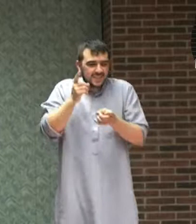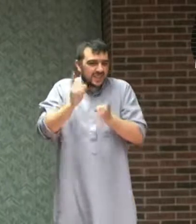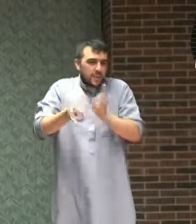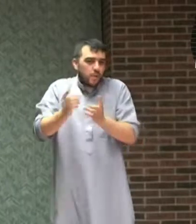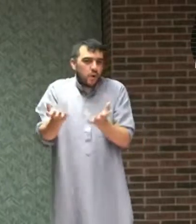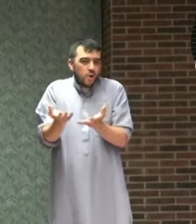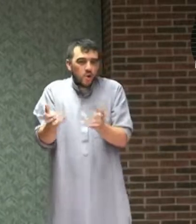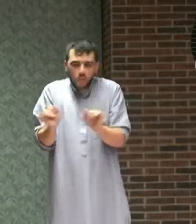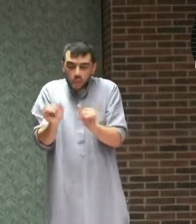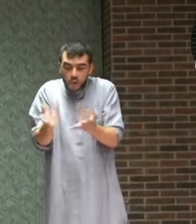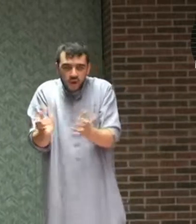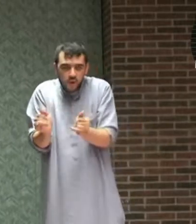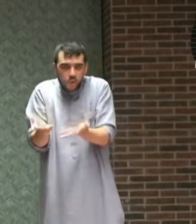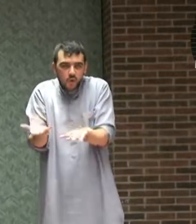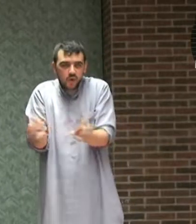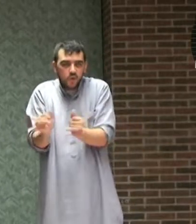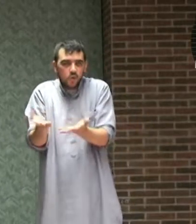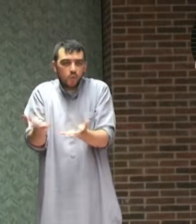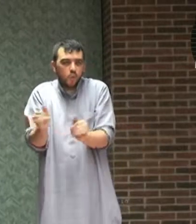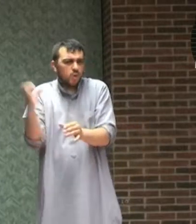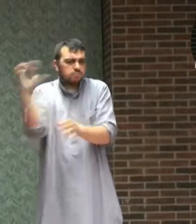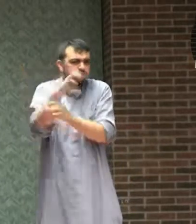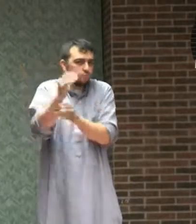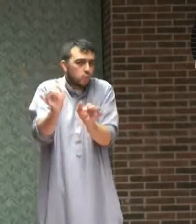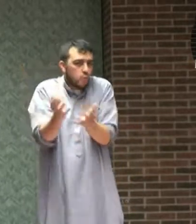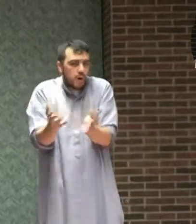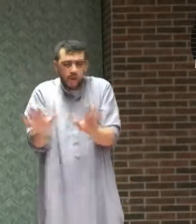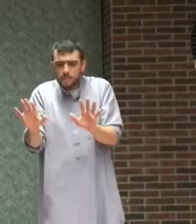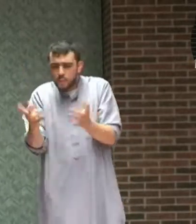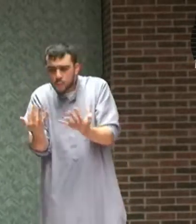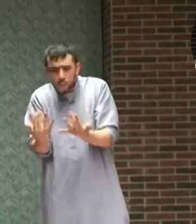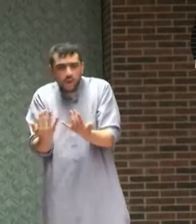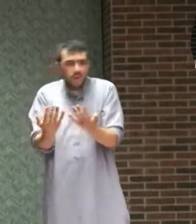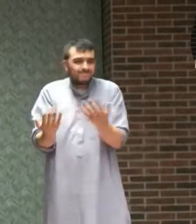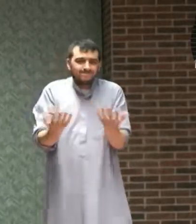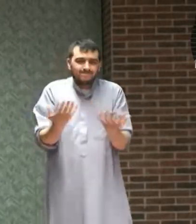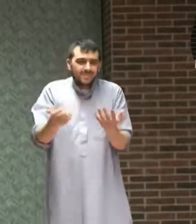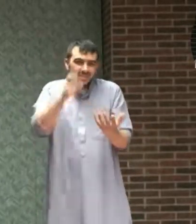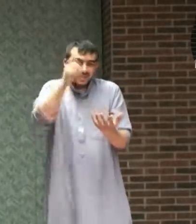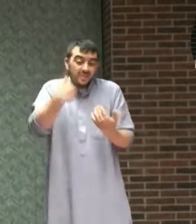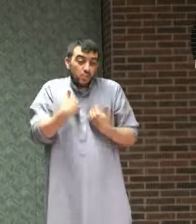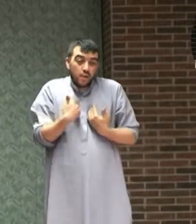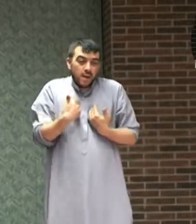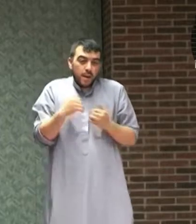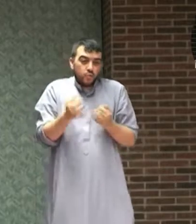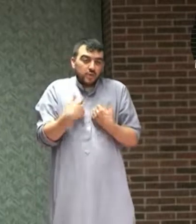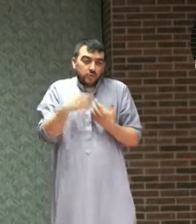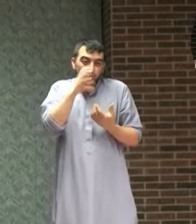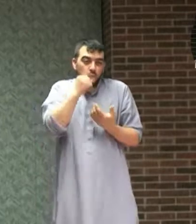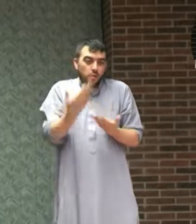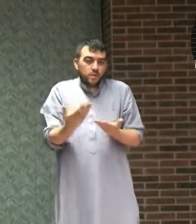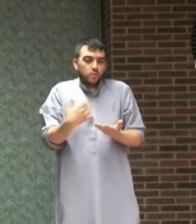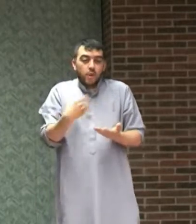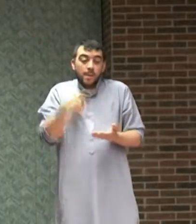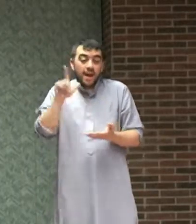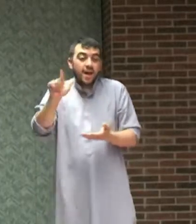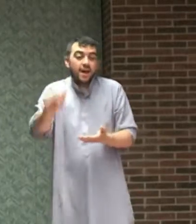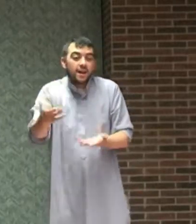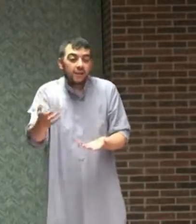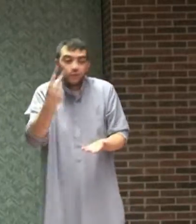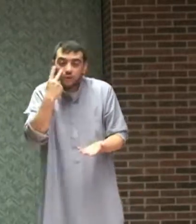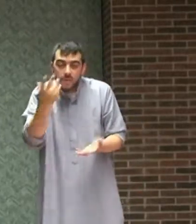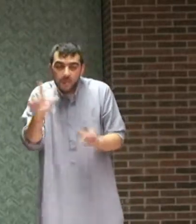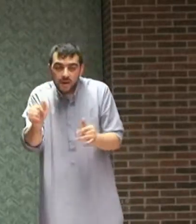la situation dans son entièreté, de savoir qui a fait quoi exactement et en fait qu'est-ce qui s'est passé et pourquoi, etc. Chose que je ne peux pas comprendre à travers une